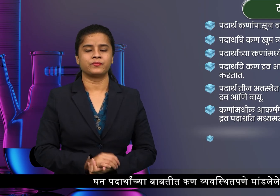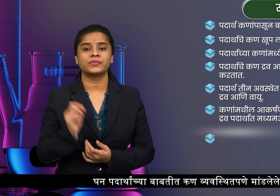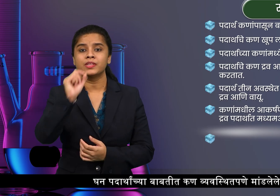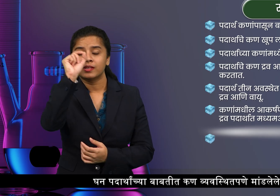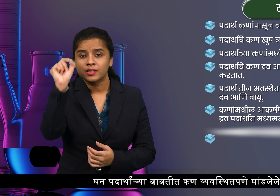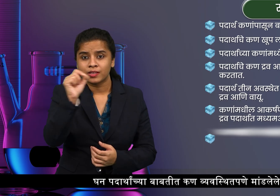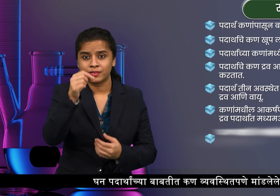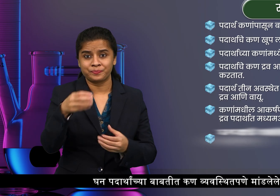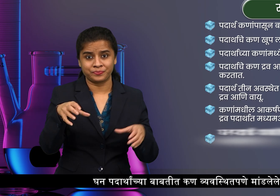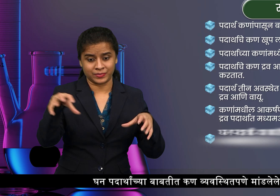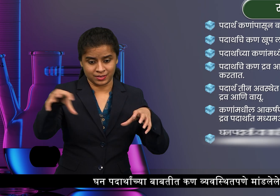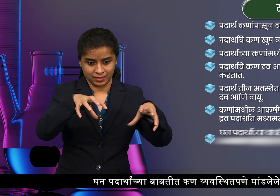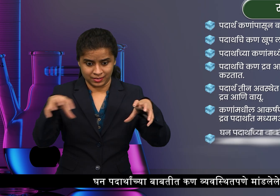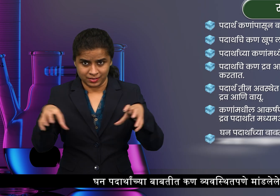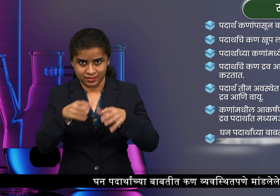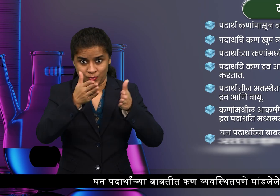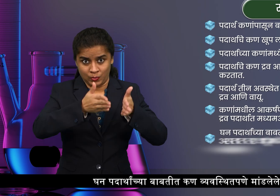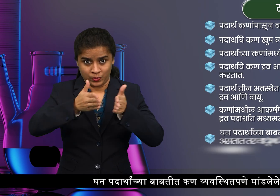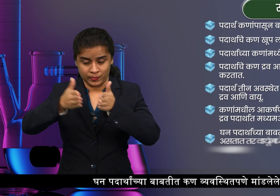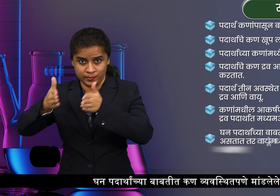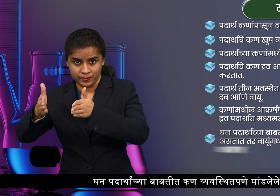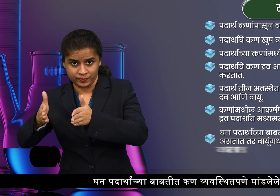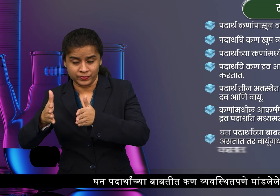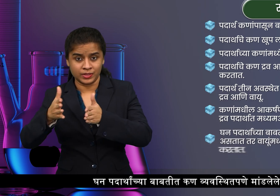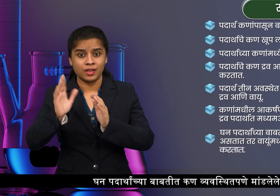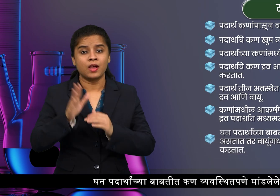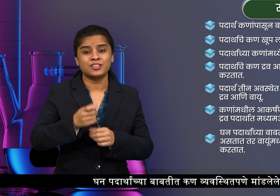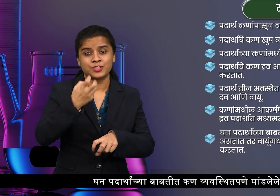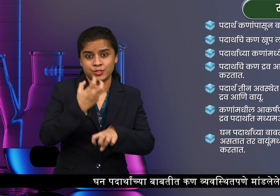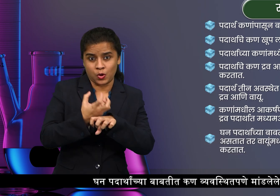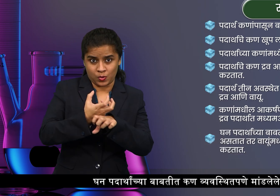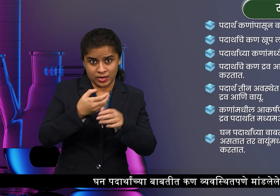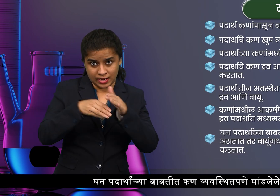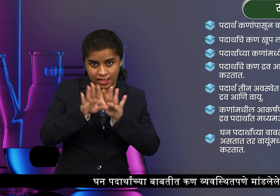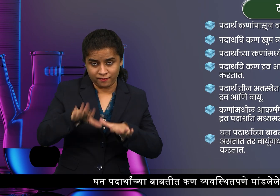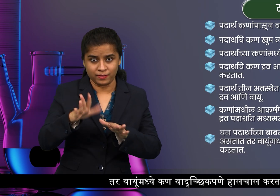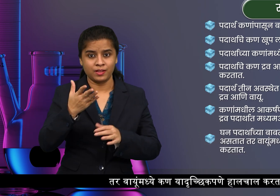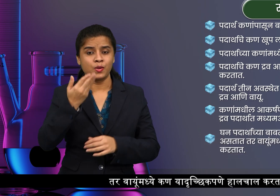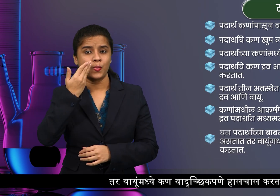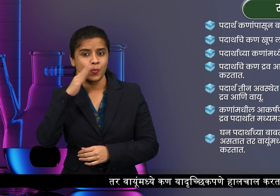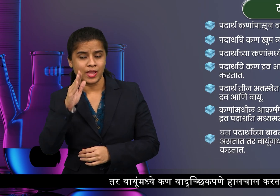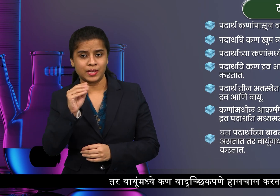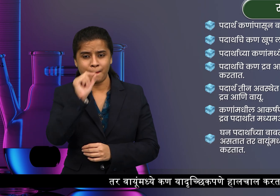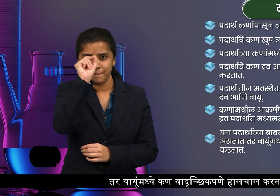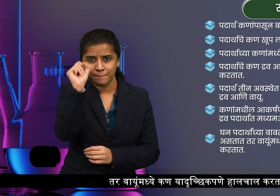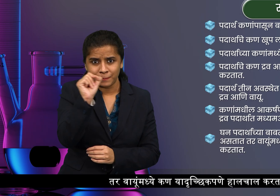धन पदार्थांच्या बाबतीत कण व्यवस्थितपणे मांडलेला असतात, तर वायूमध्ये